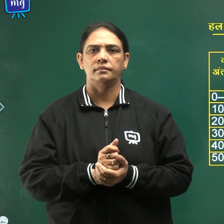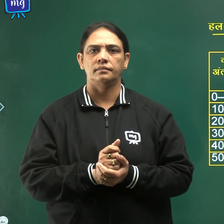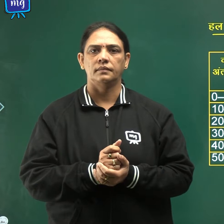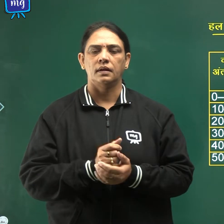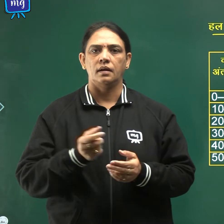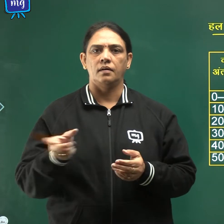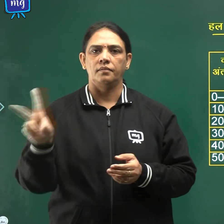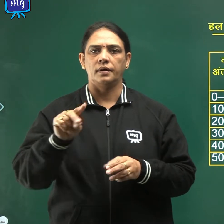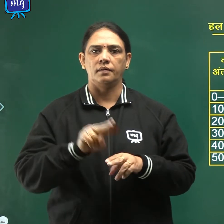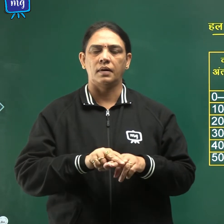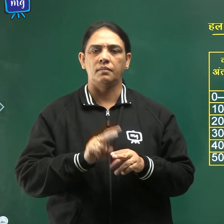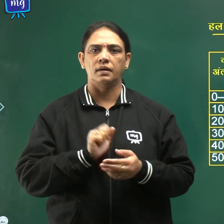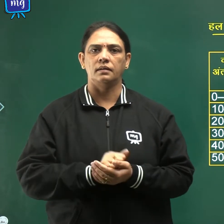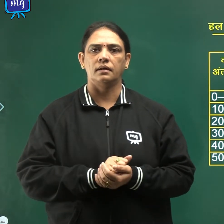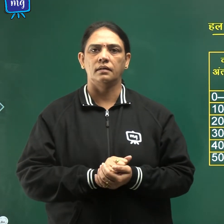बारंबारता,